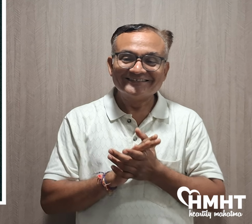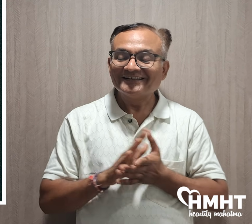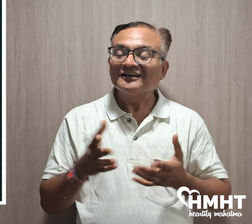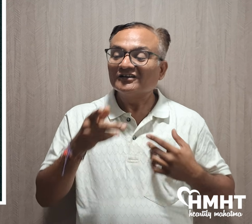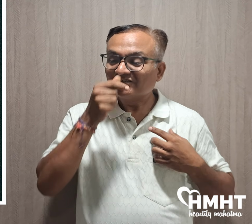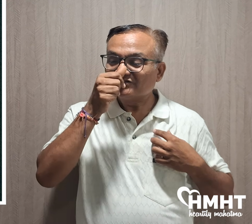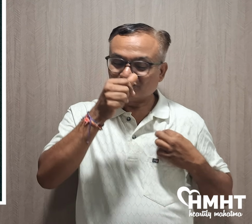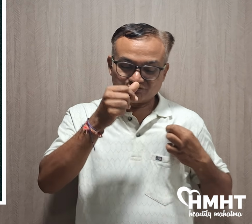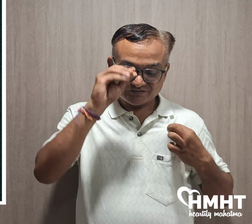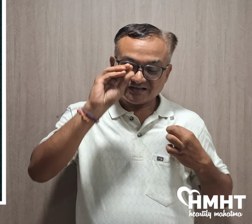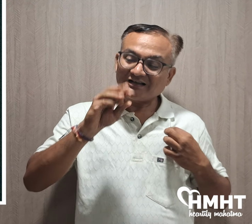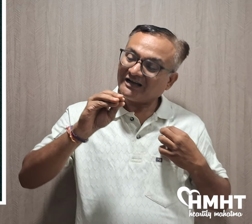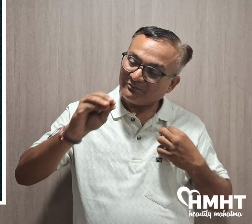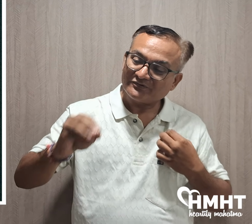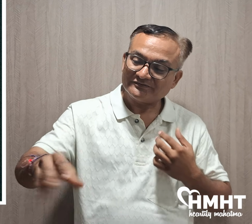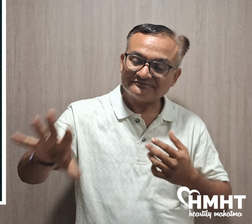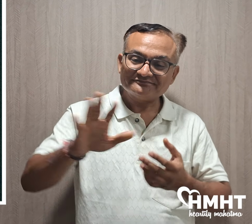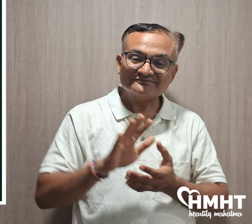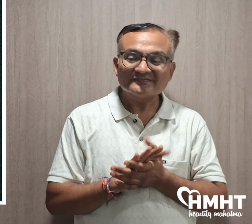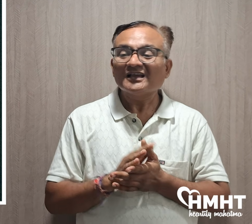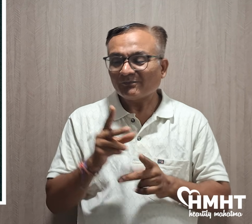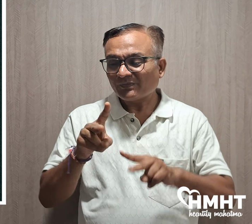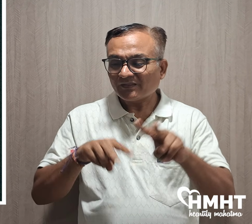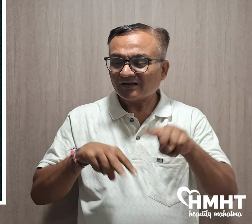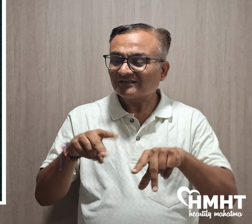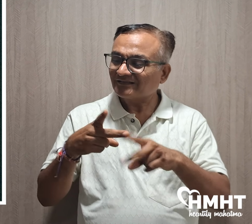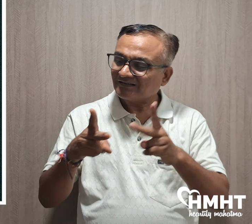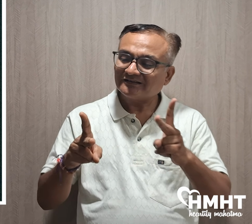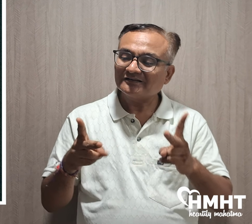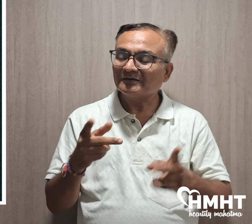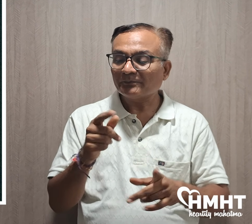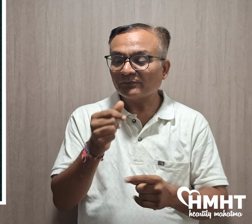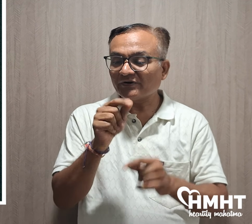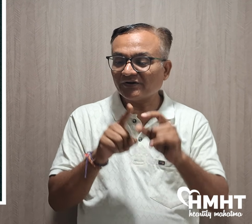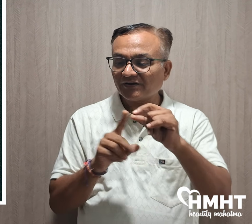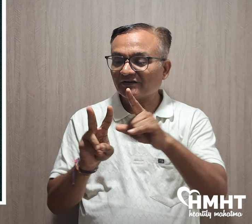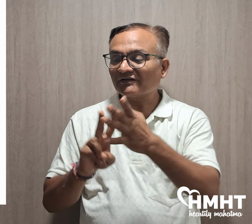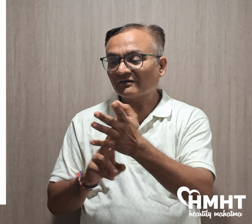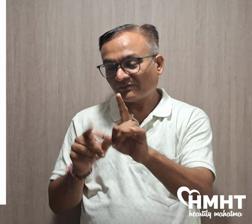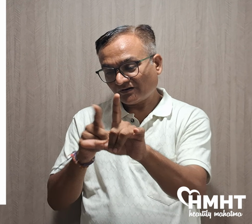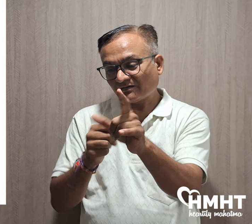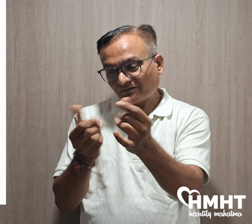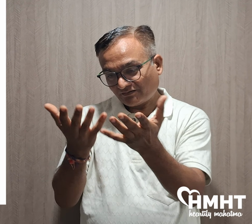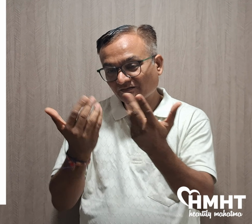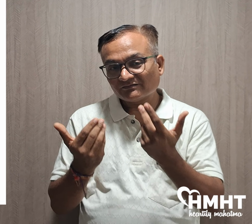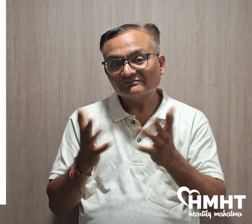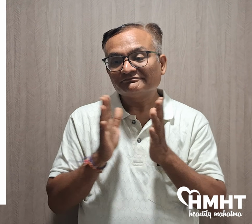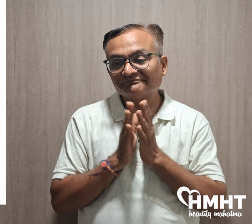તો એ આપો તો કોઈ વેચાતું ના લે જલ્દી. એટલે આવા બધા રસ્તા હોય છે શું પુણ્ય કમાવા.